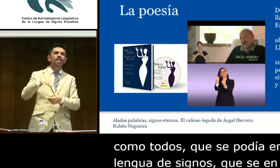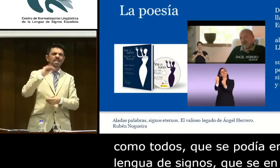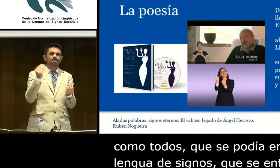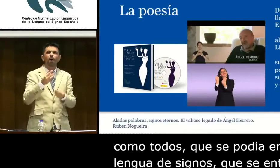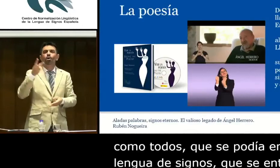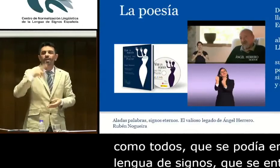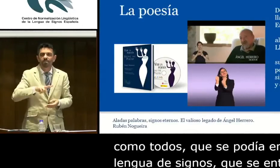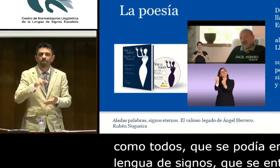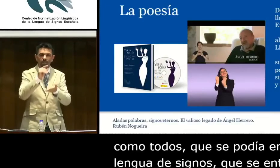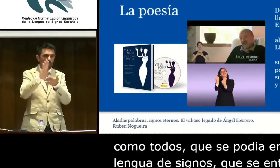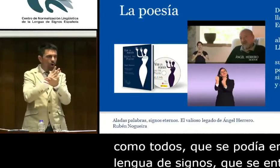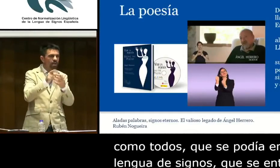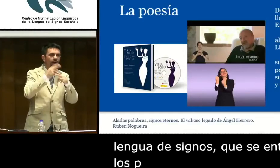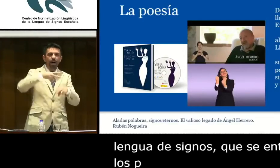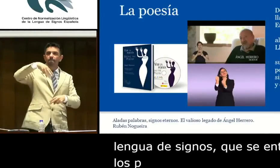Machado,